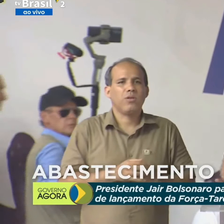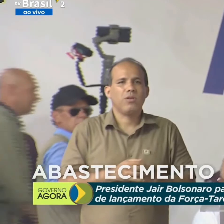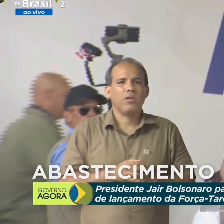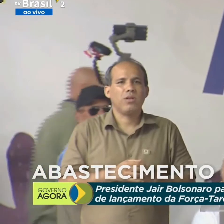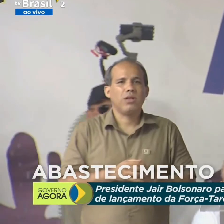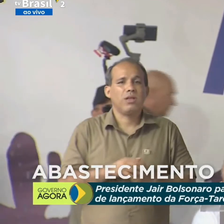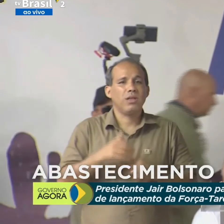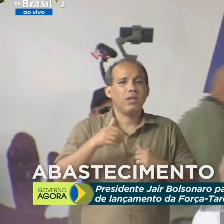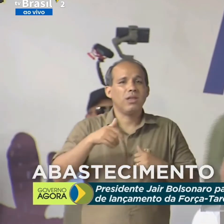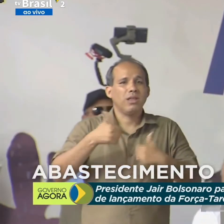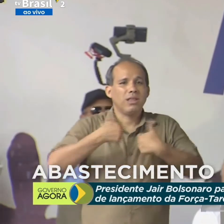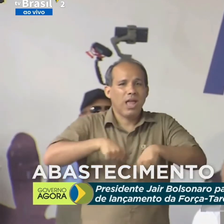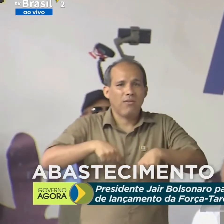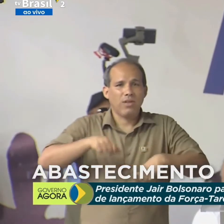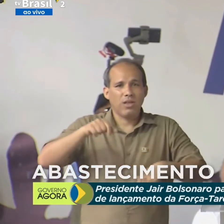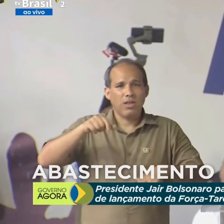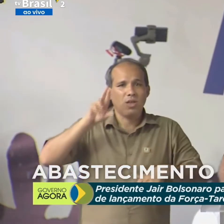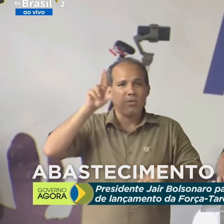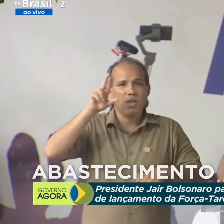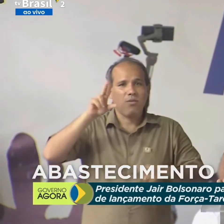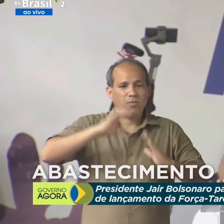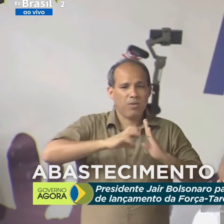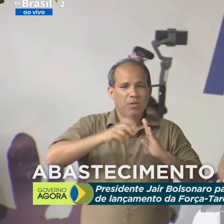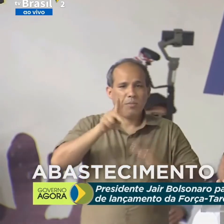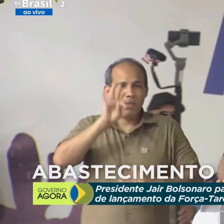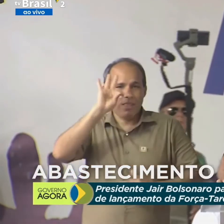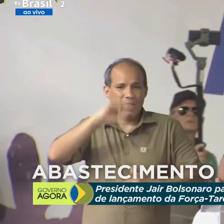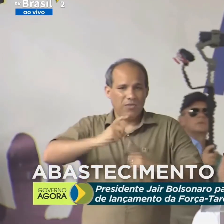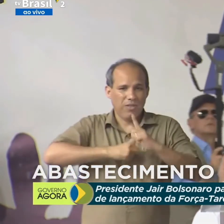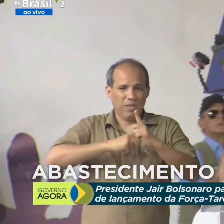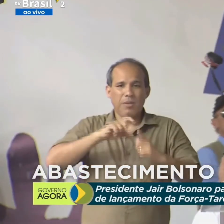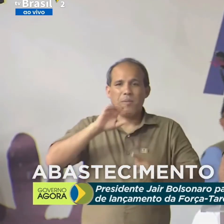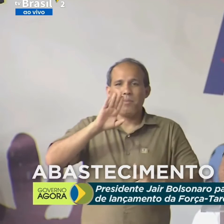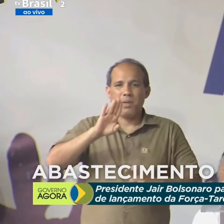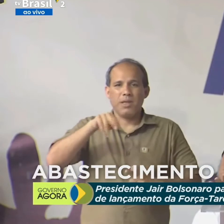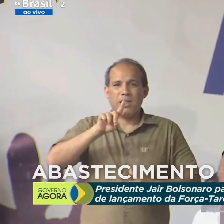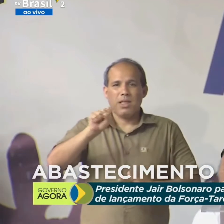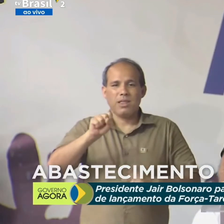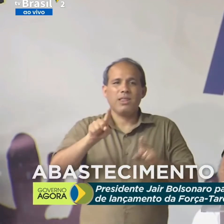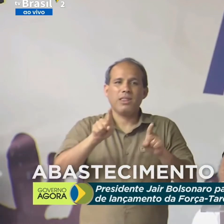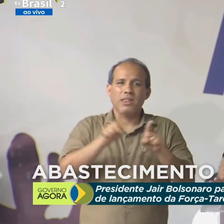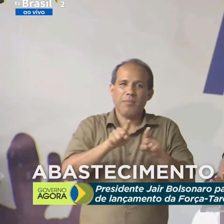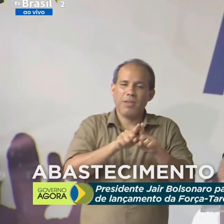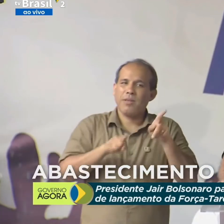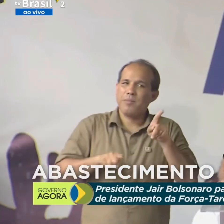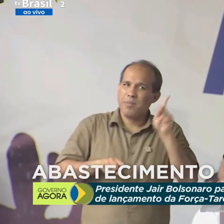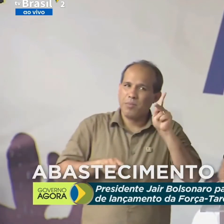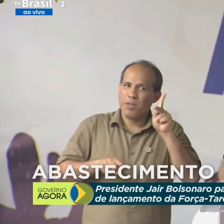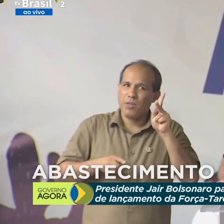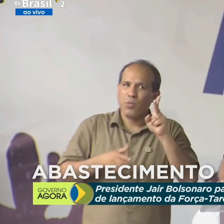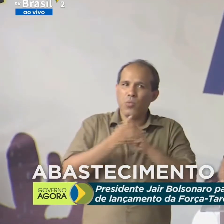que estivemos à frente, o PT, o endividamento do BNDES e da